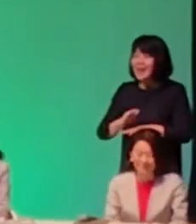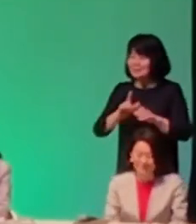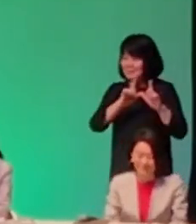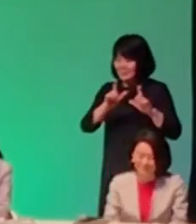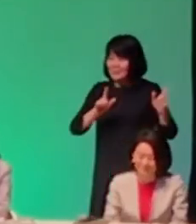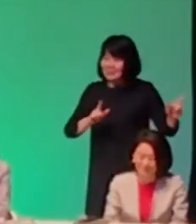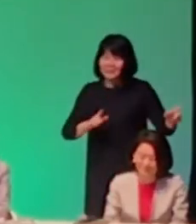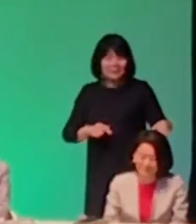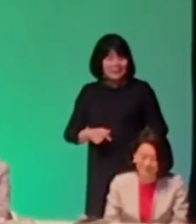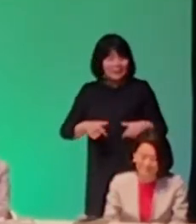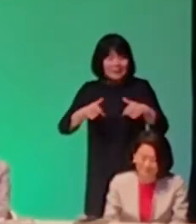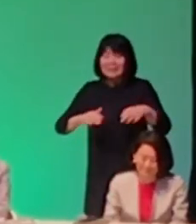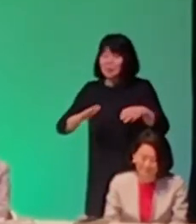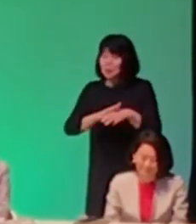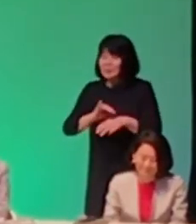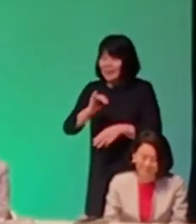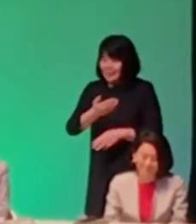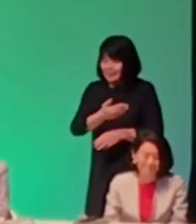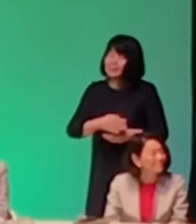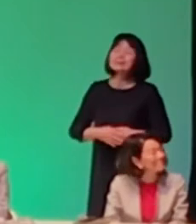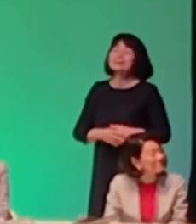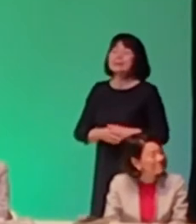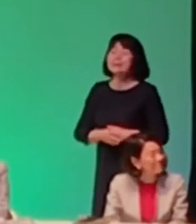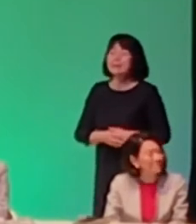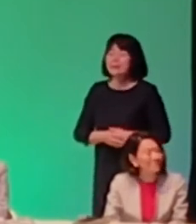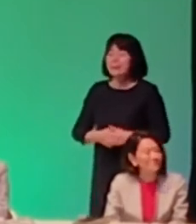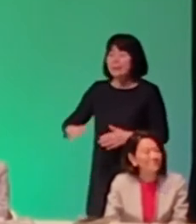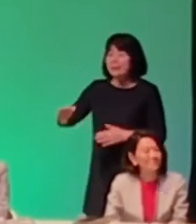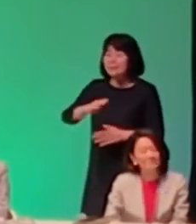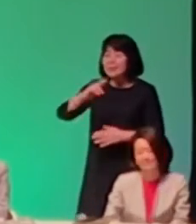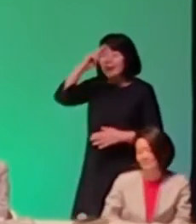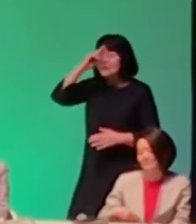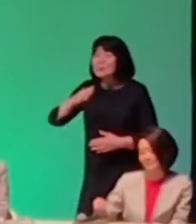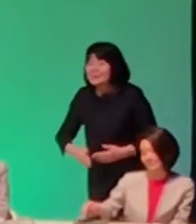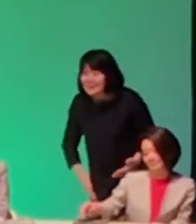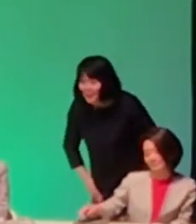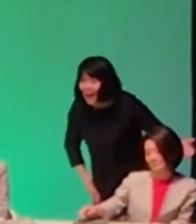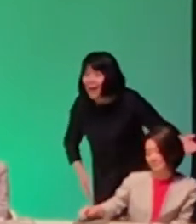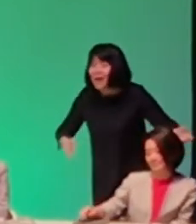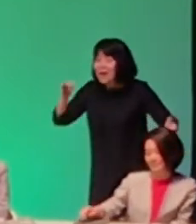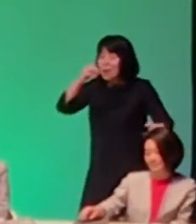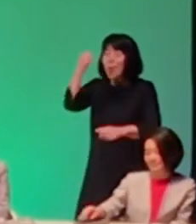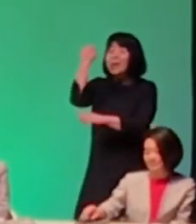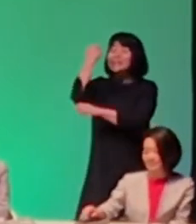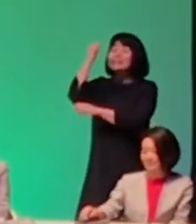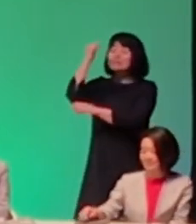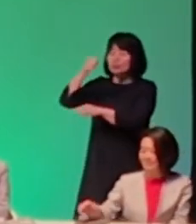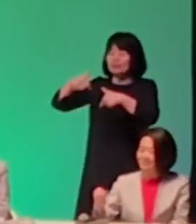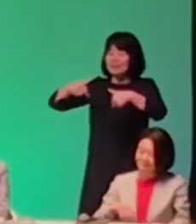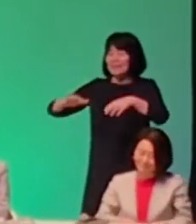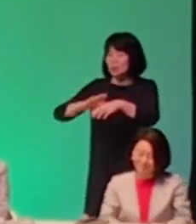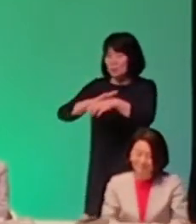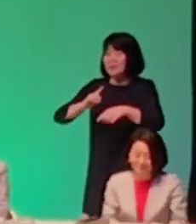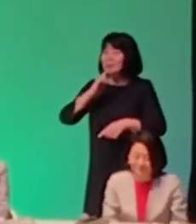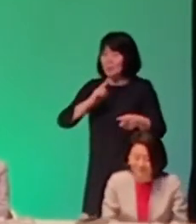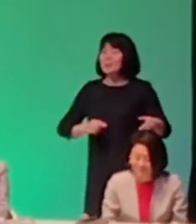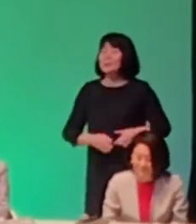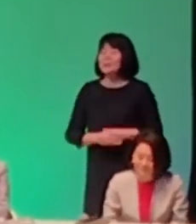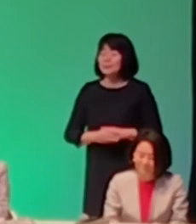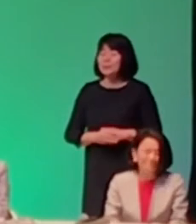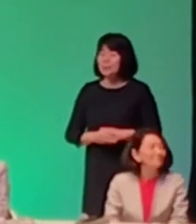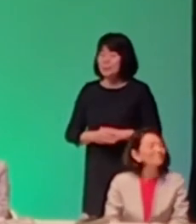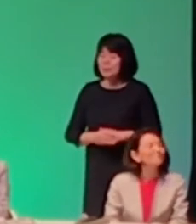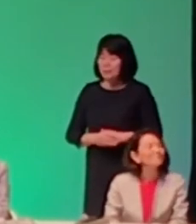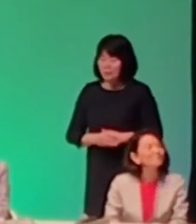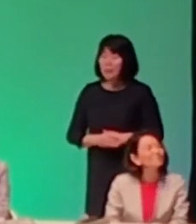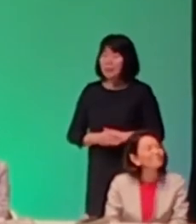きました西海美津子さんです。よろしくお願いします。 皆さんこんにちは、神戸新聞の西海と申します。後